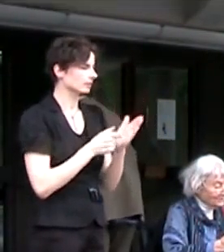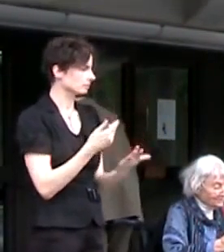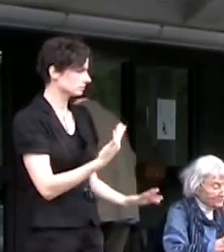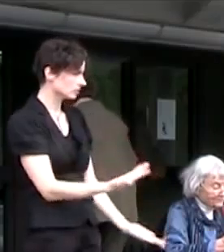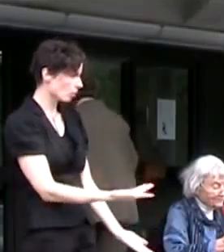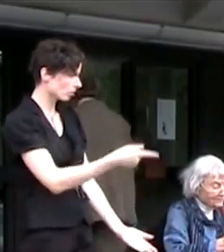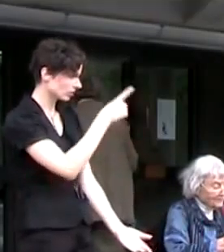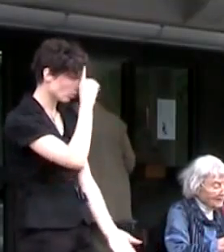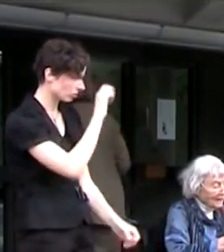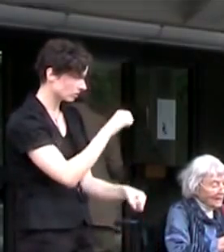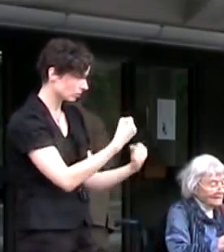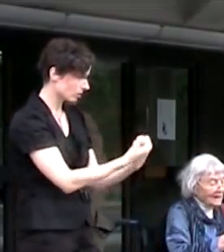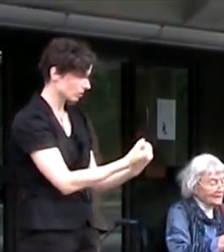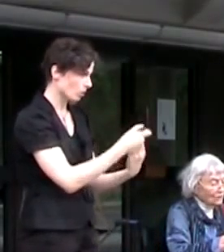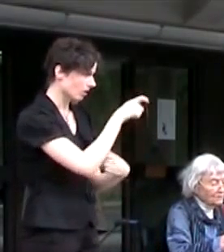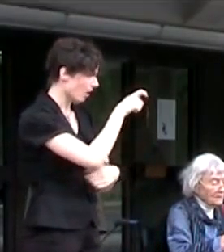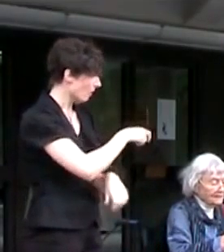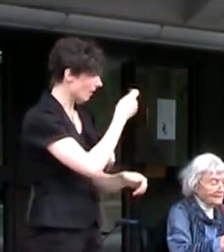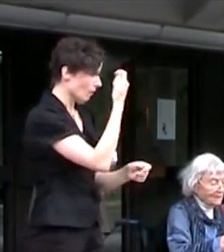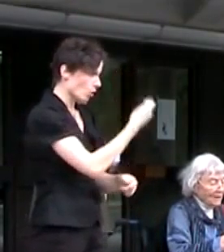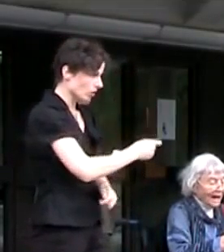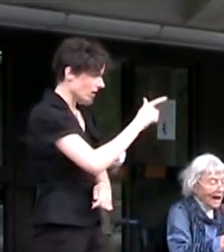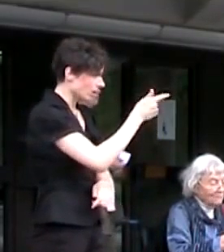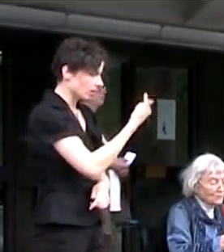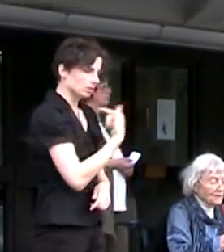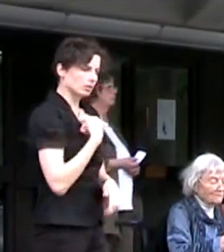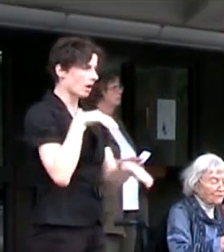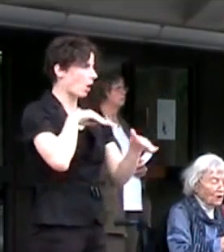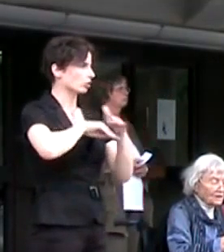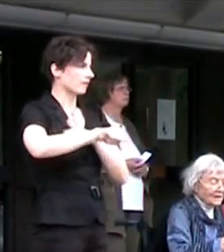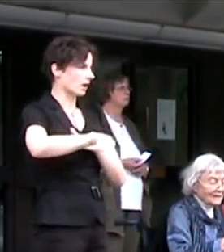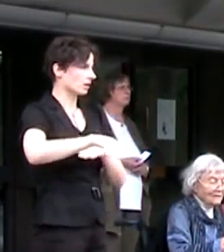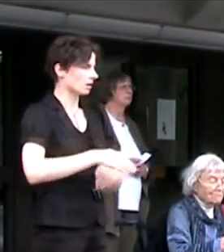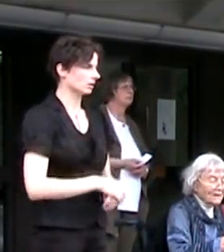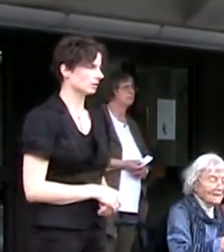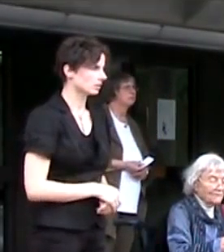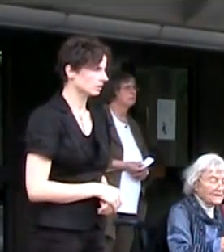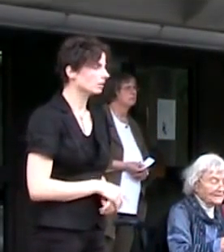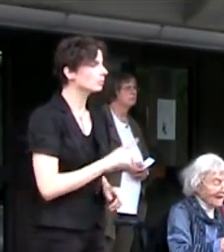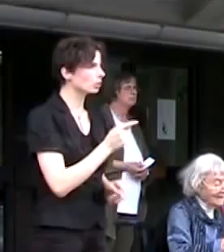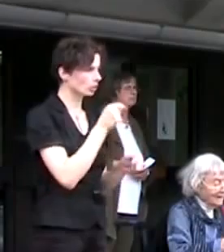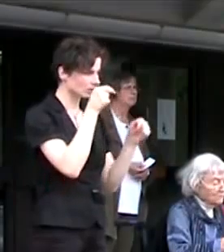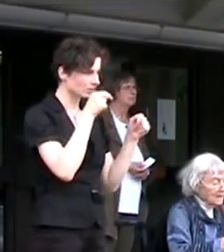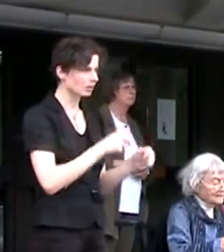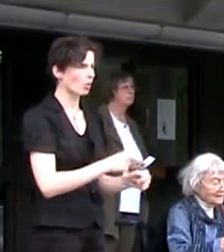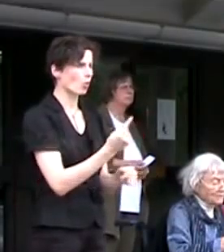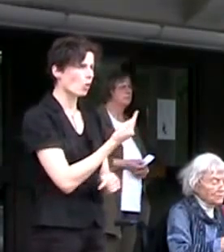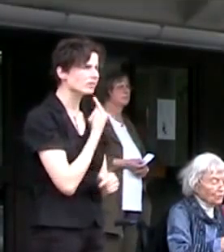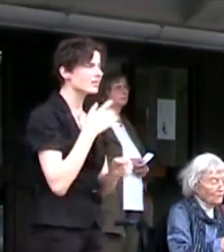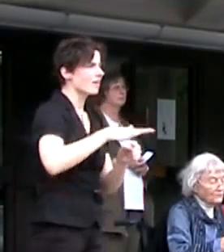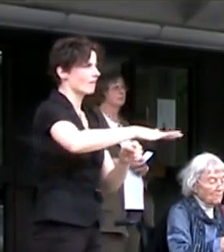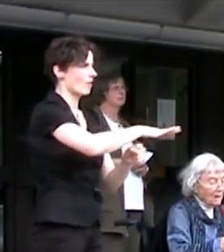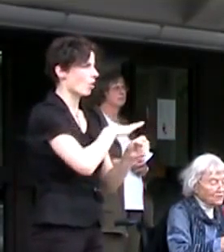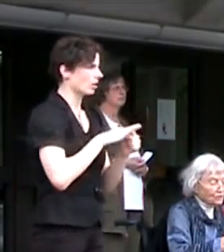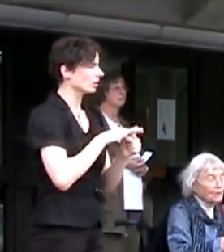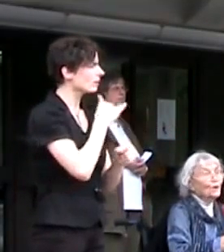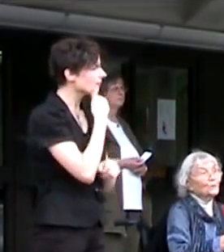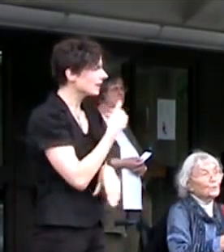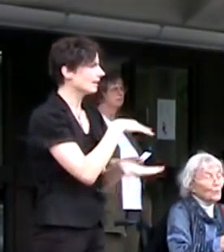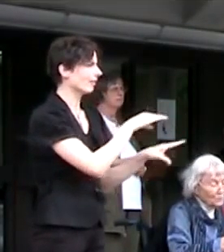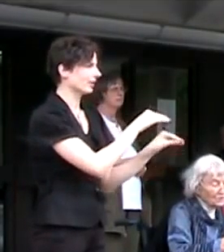auswandern. Tete und Mitsitter haben unserem Volk die Minderwertigkeit der triebbetroffener